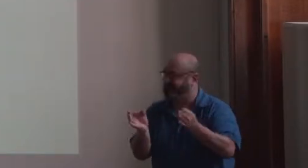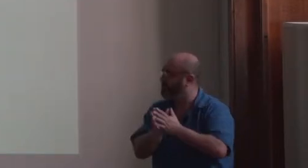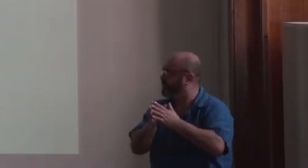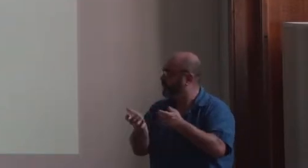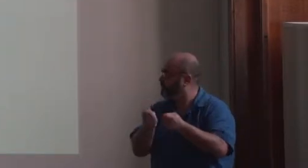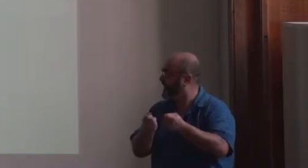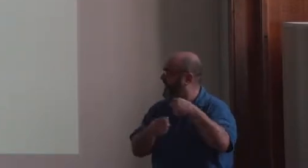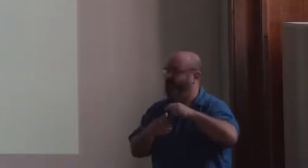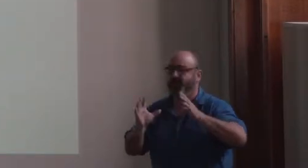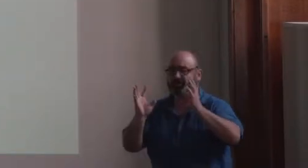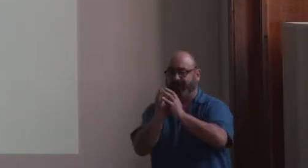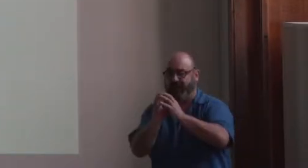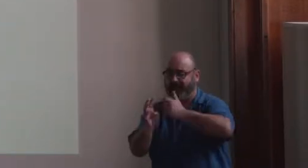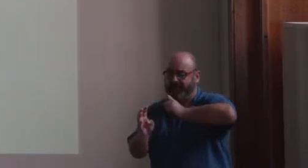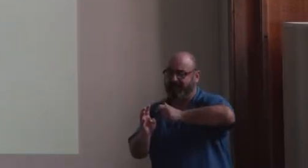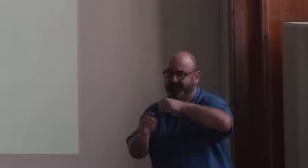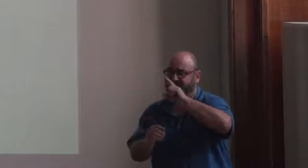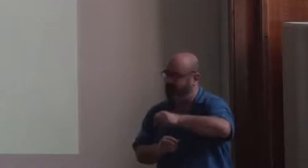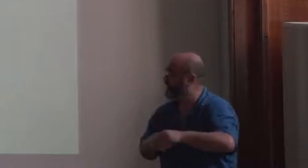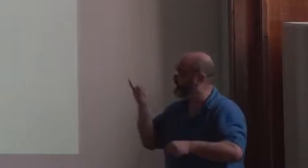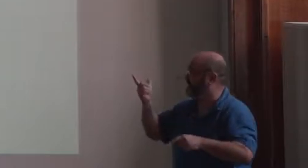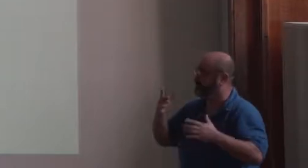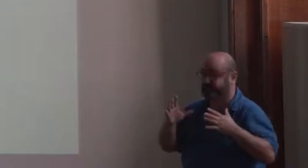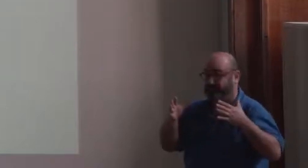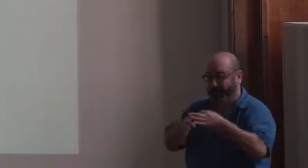interactif. Tout ça, ça fonctionne sur MicroPython.